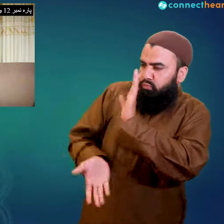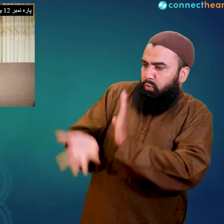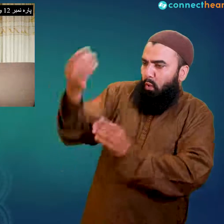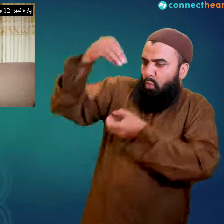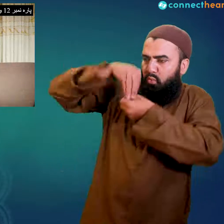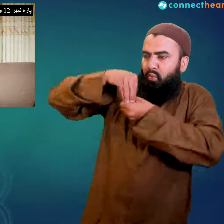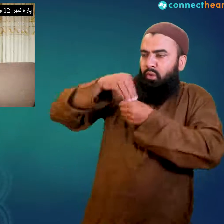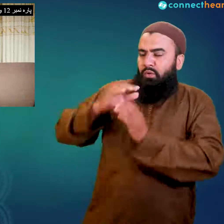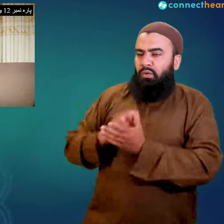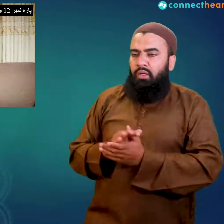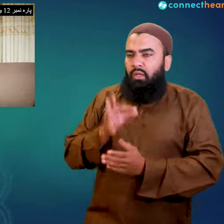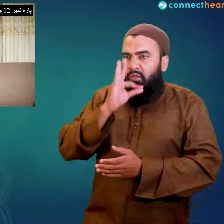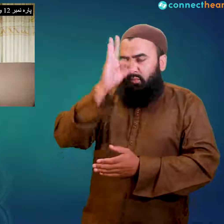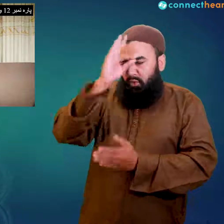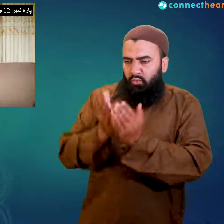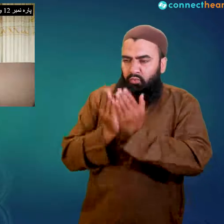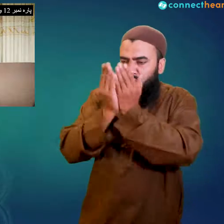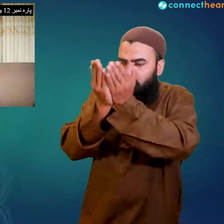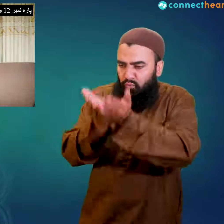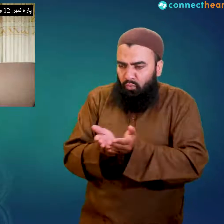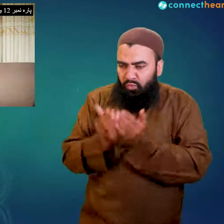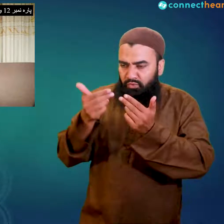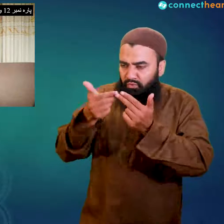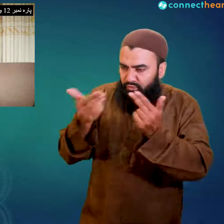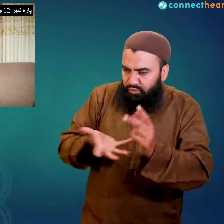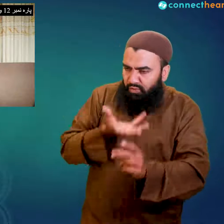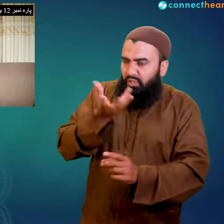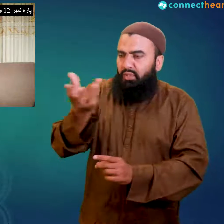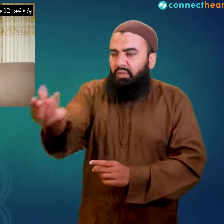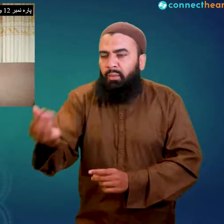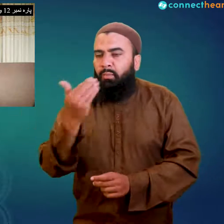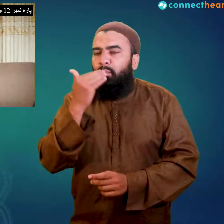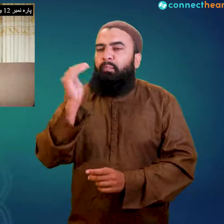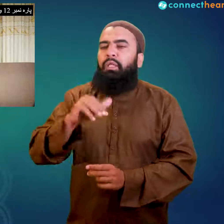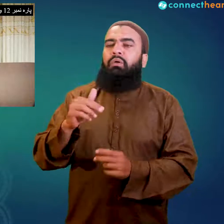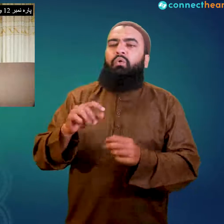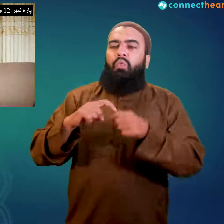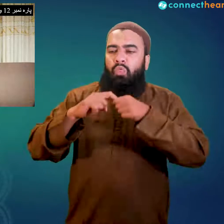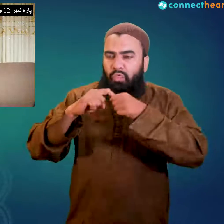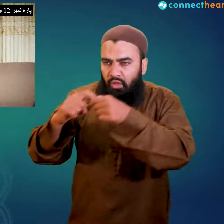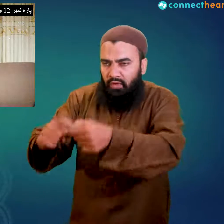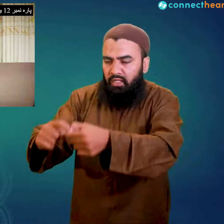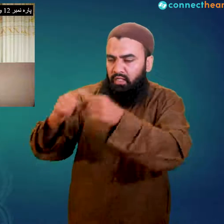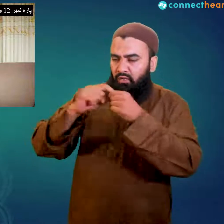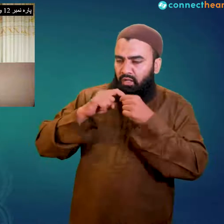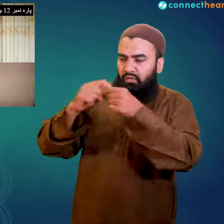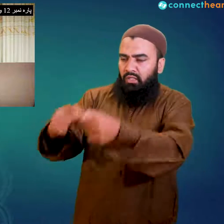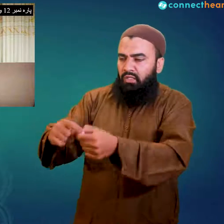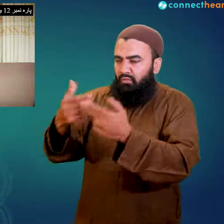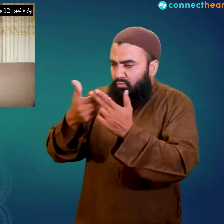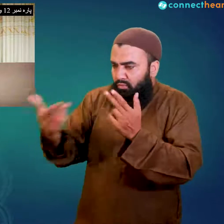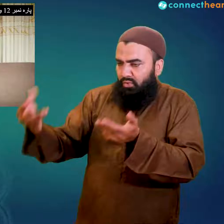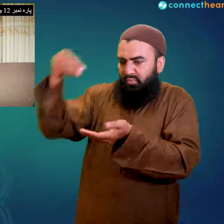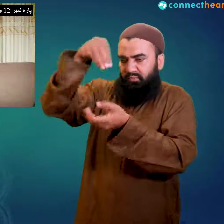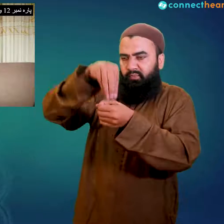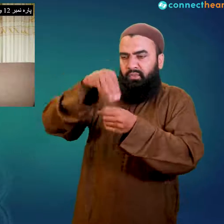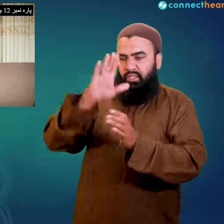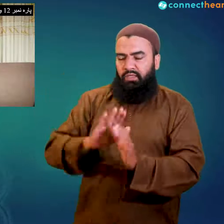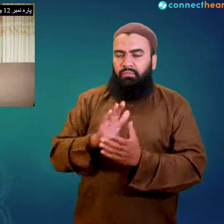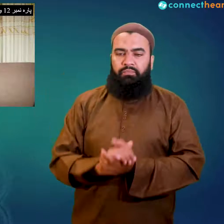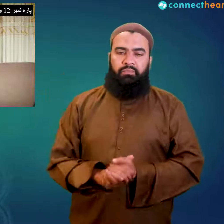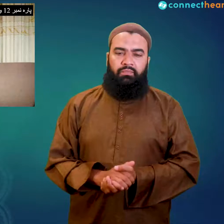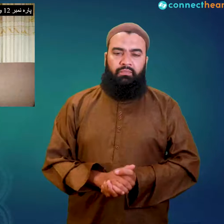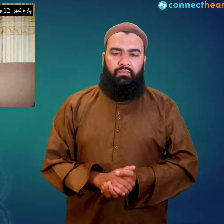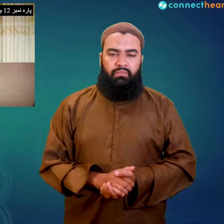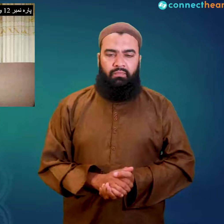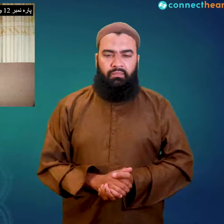نوح علیہ السلام نے ان کے جوابات دیے، وہ سوالات، اعتراضات اور جوابات اس رکوع کے اندر مذکور ہیں۔